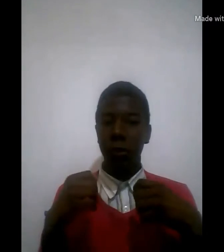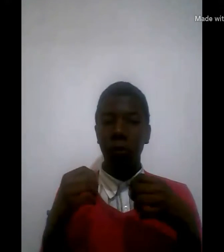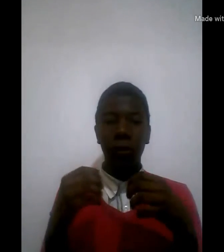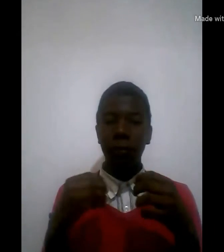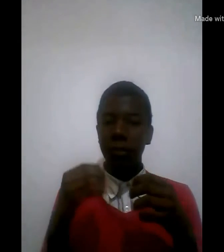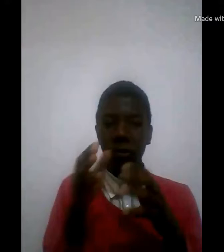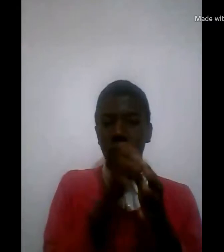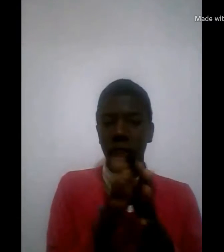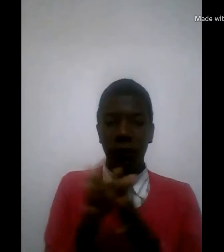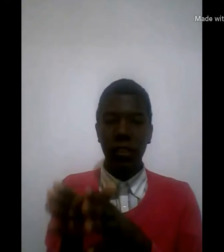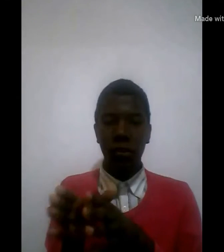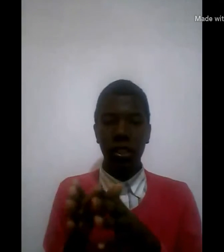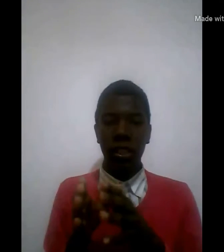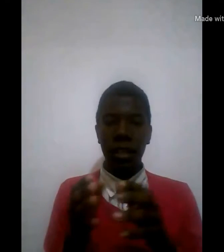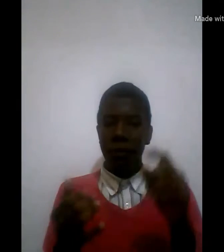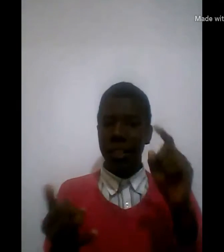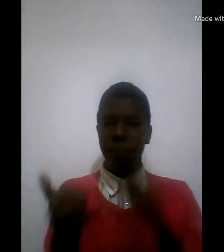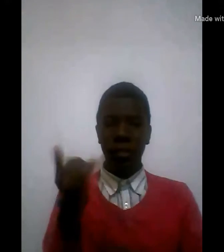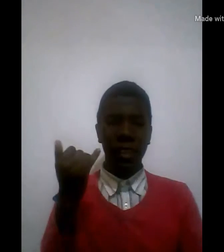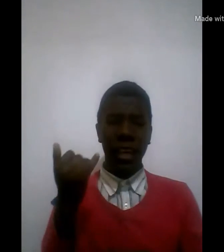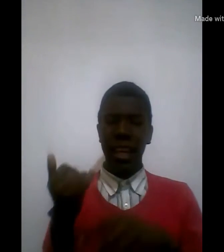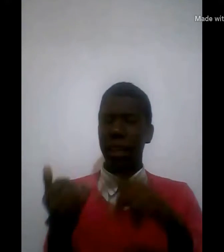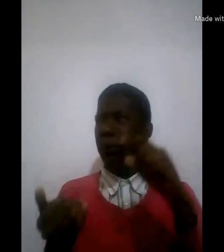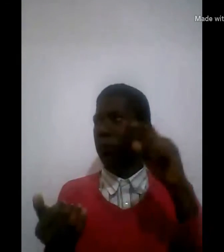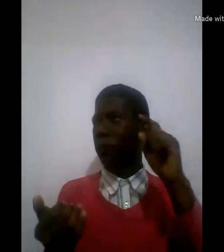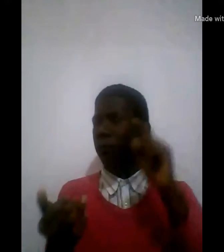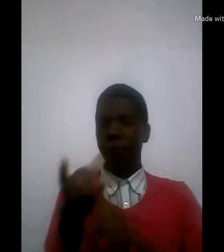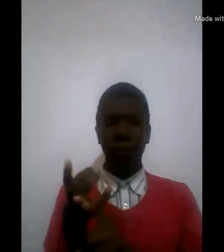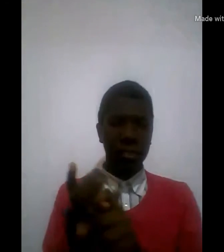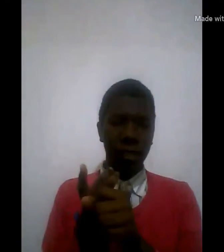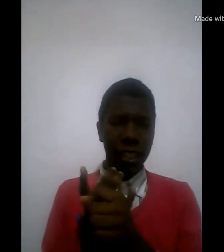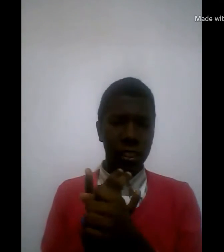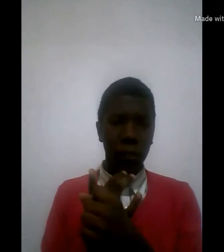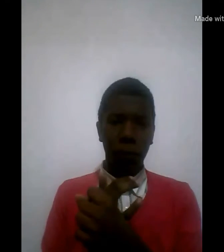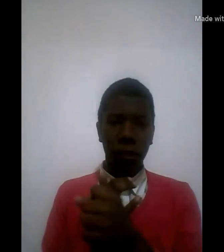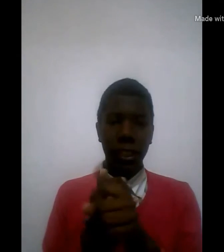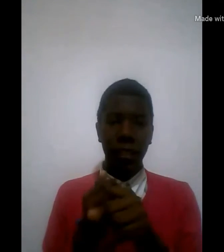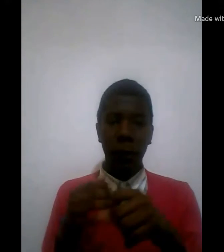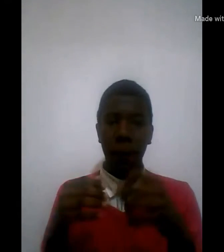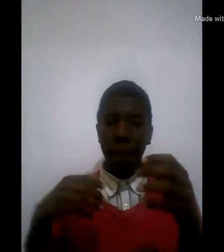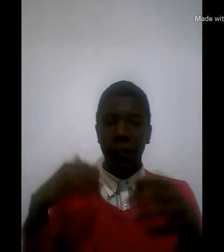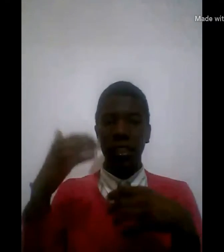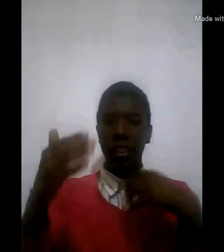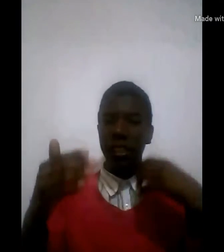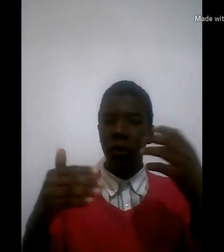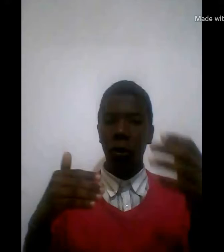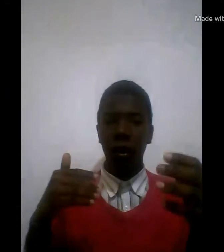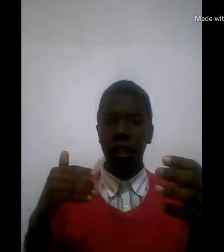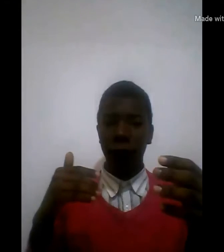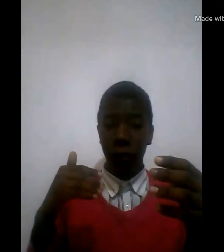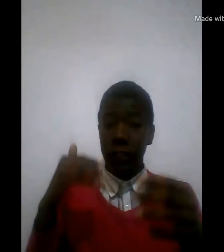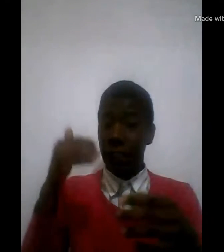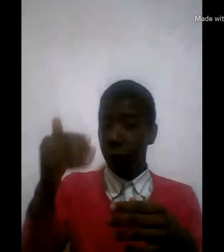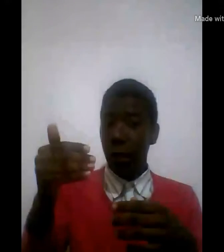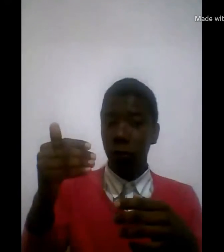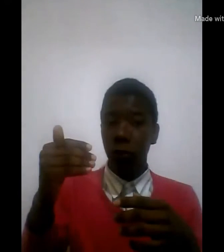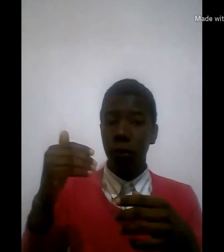eu lembro de tudo que eu fiz hoje, participei do Grêmio, mais educação, projeto que tinha na escola, que valorizava o